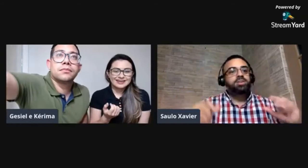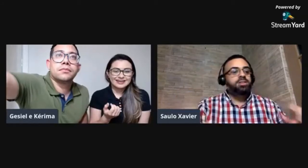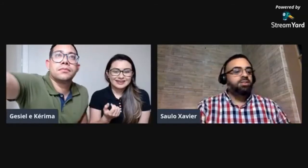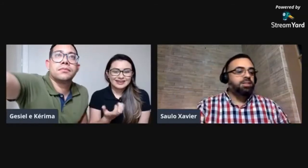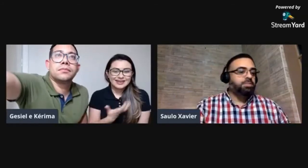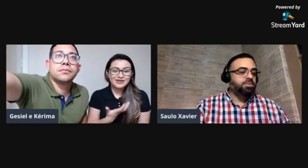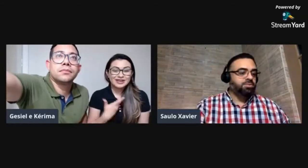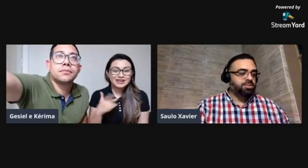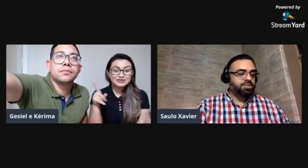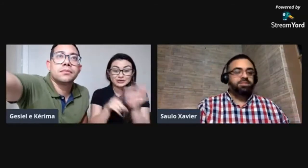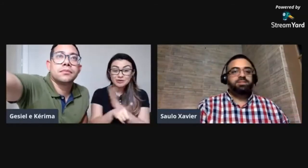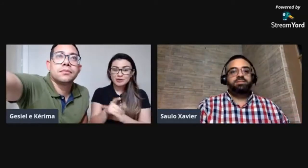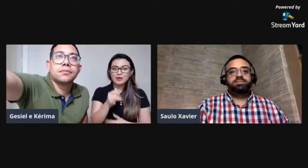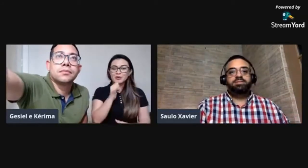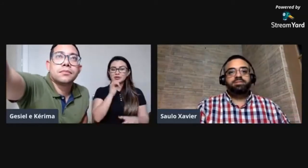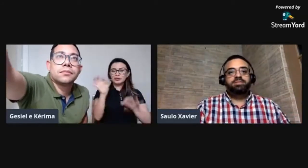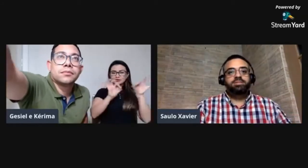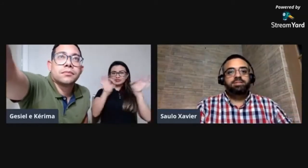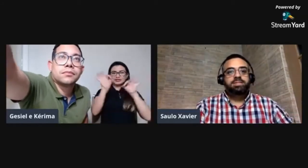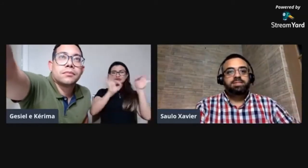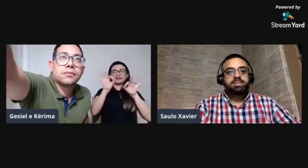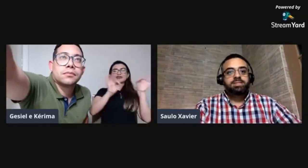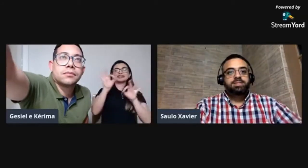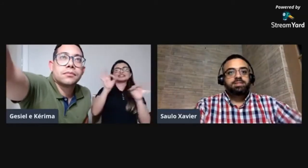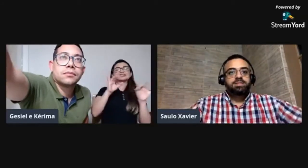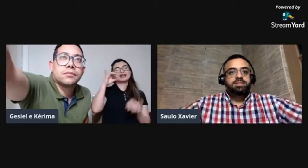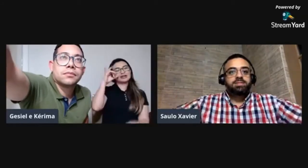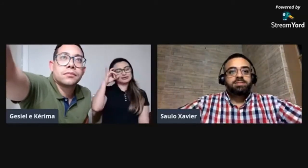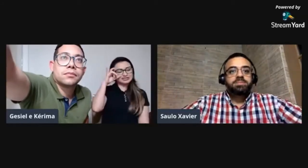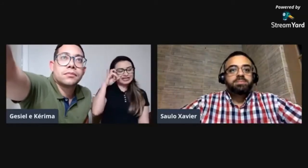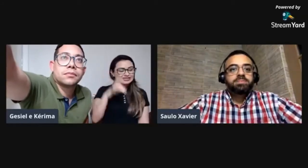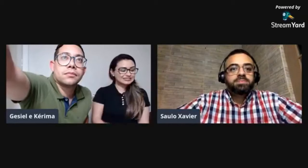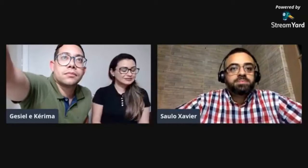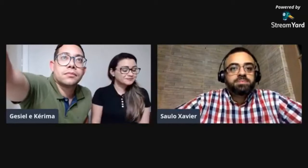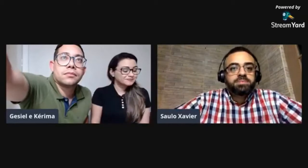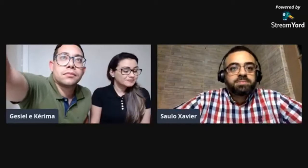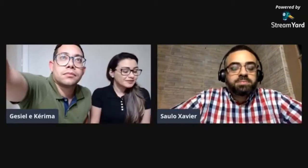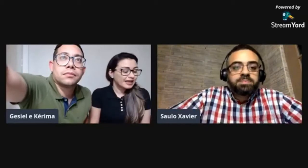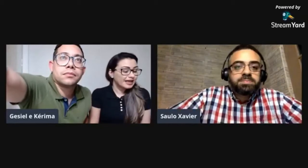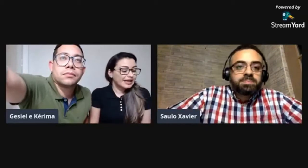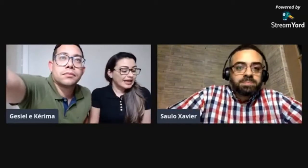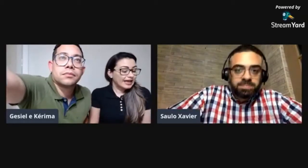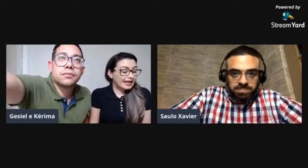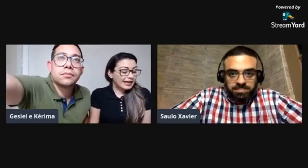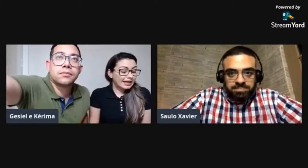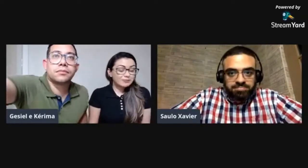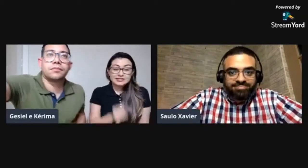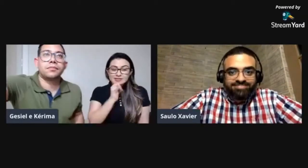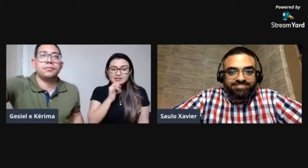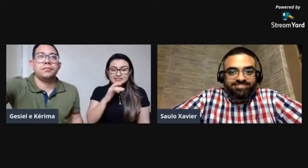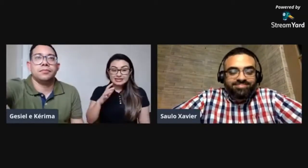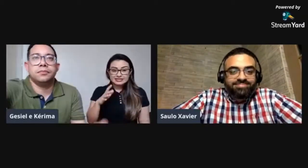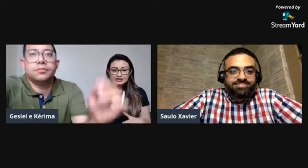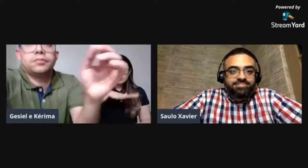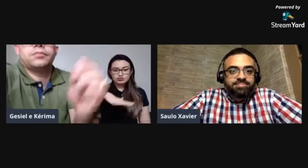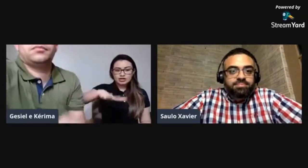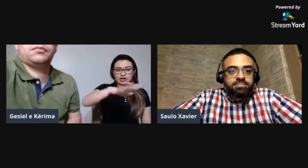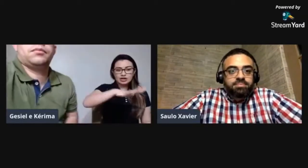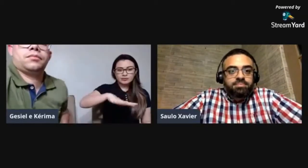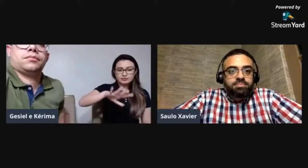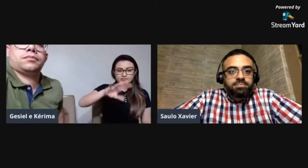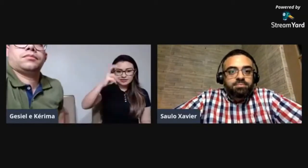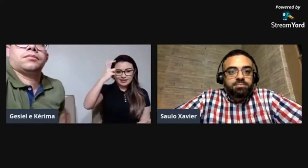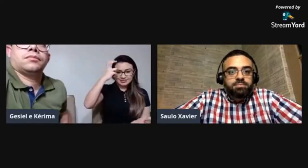É isso aí, agora dá para ver você. Eu queria fazer uma pergunta enquanto o Gisele vai organizando ali no Instagram. Por exemplo, nessa questão